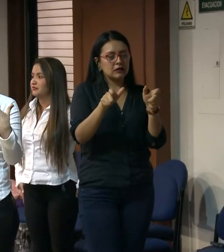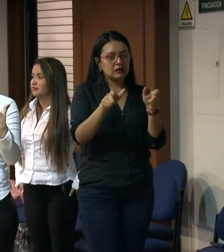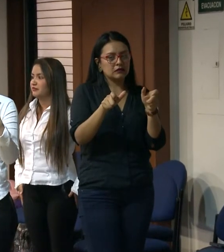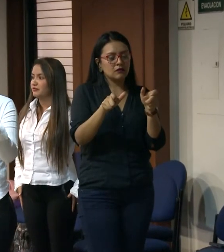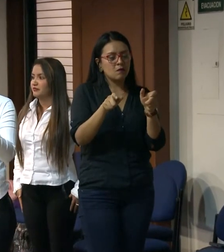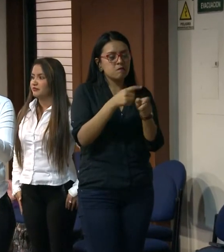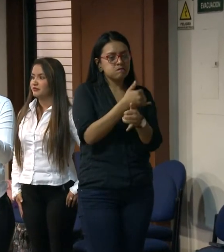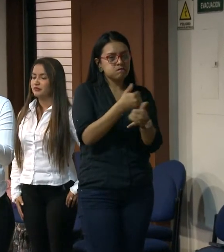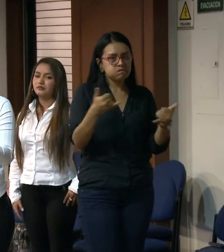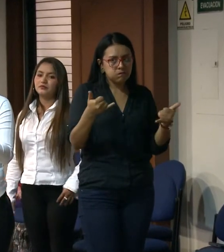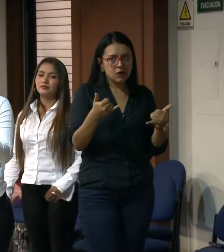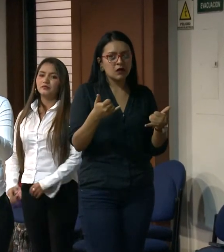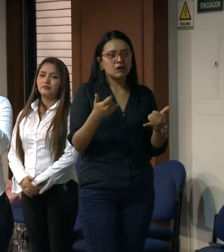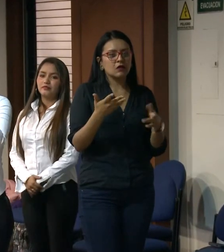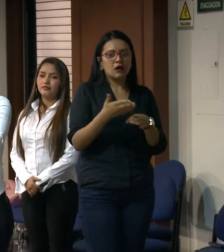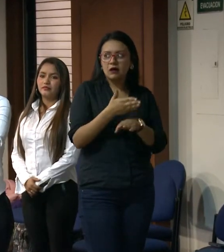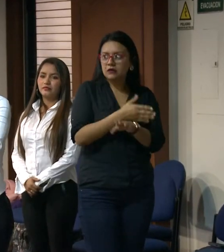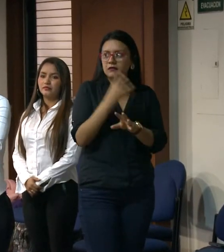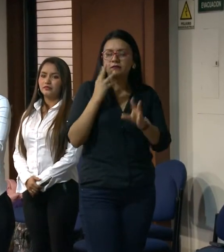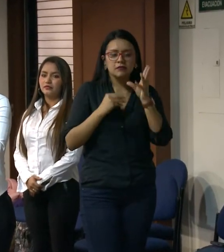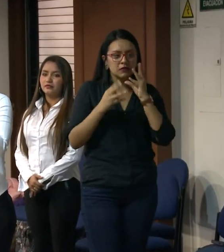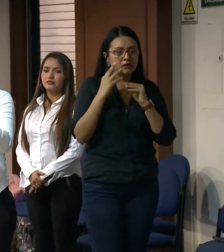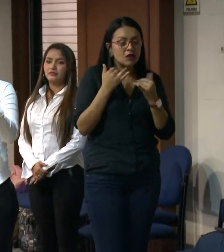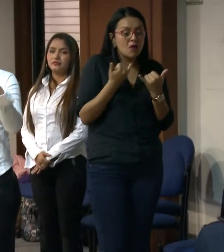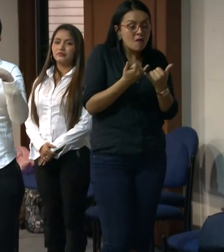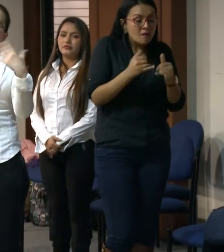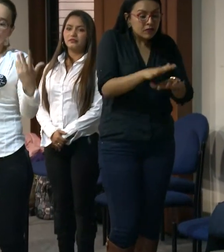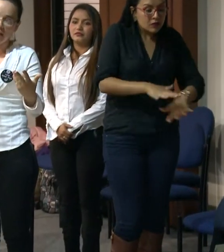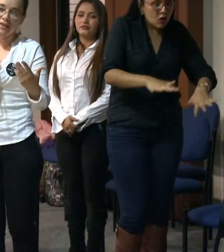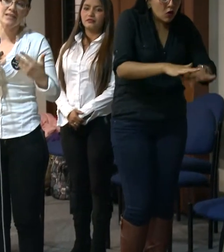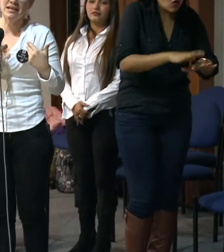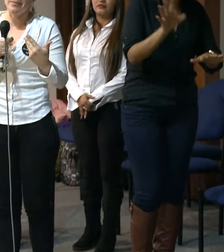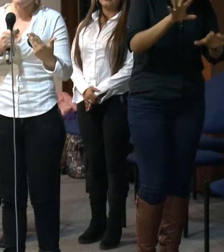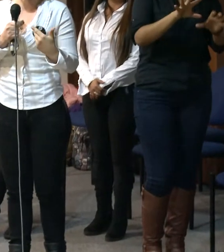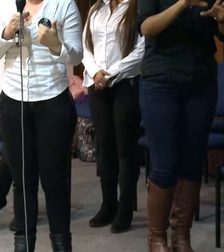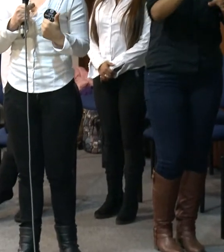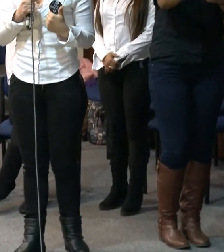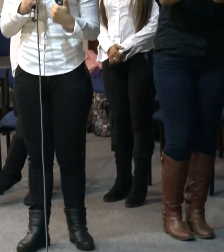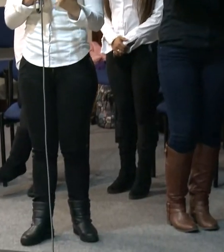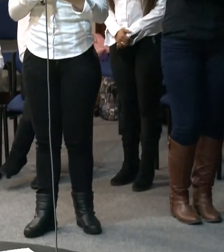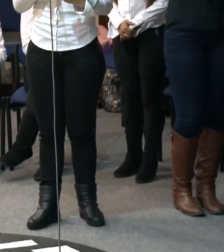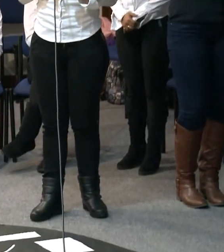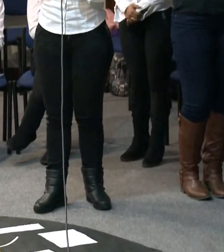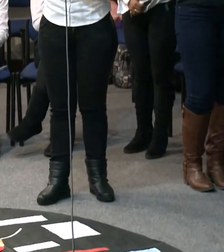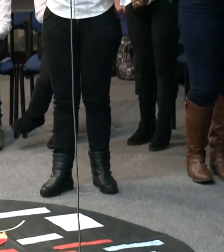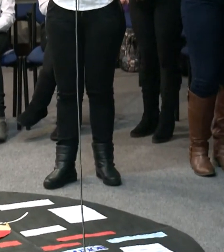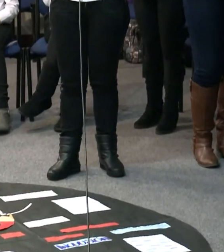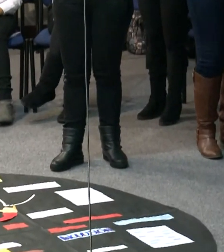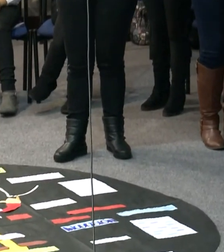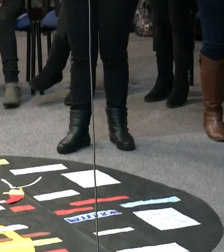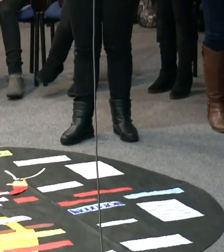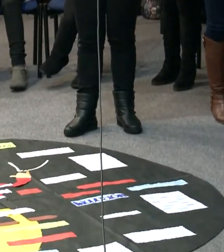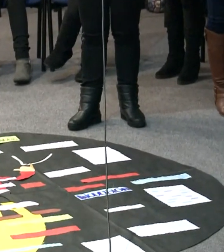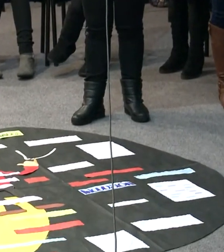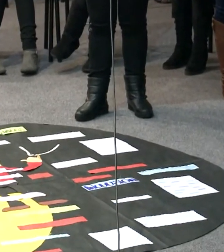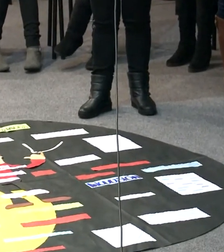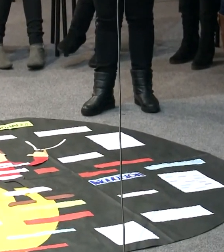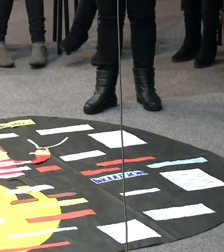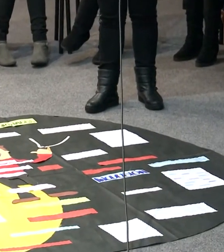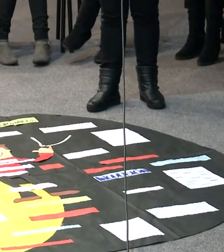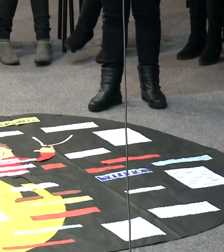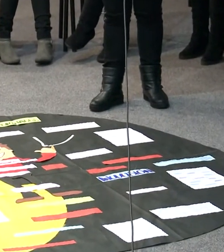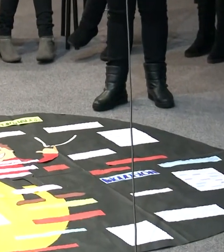que los funcionarios habían podido tener tanto en el escenario o por fuera de ella, de manera más personal, más familiar. Y por